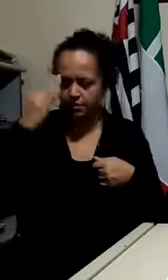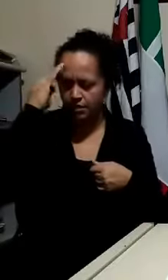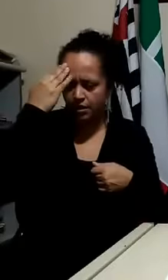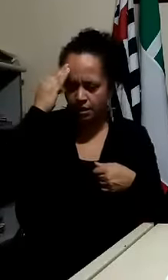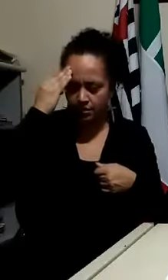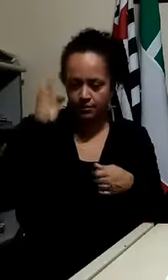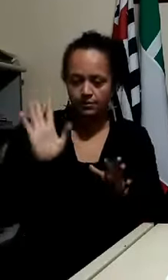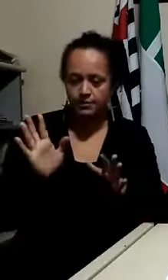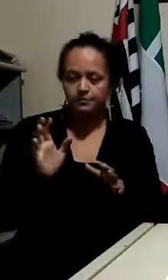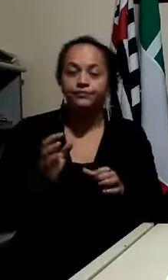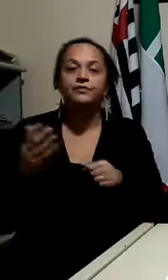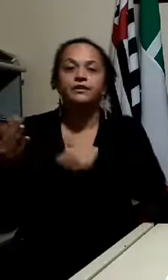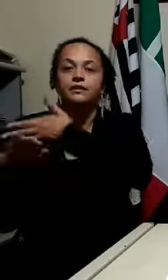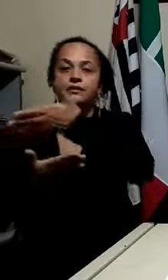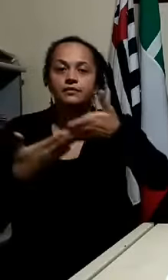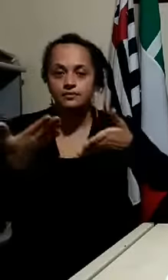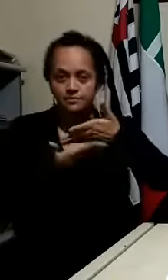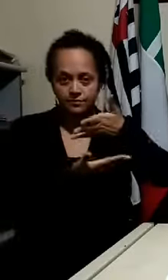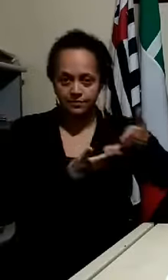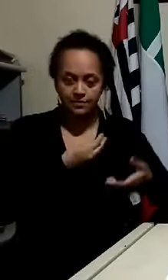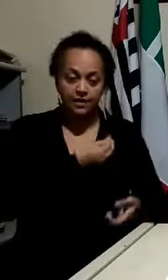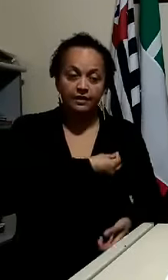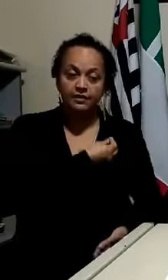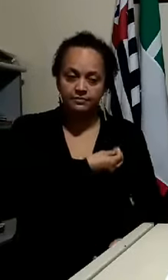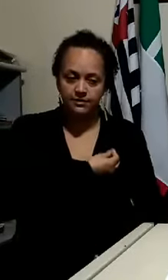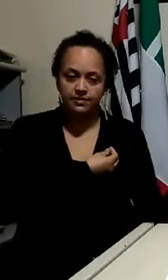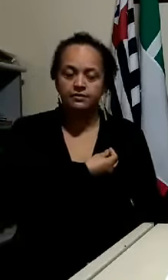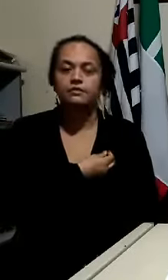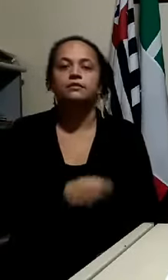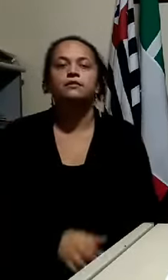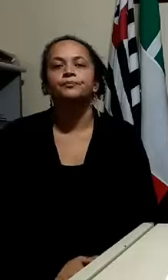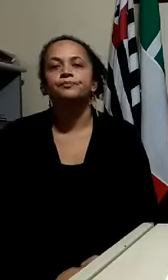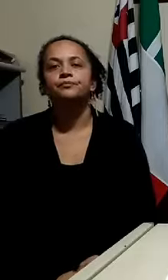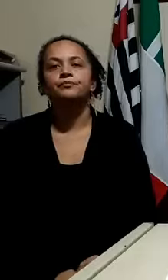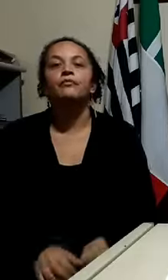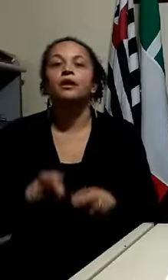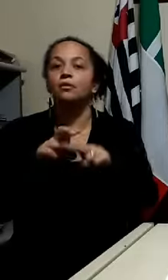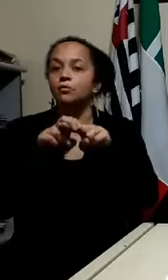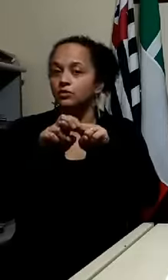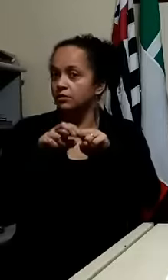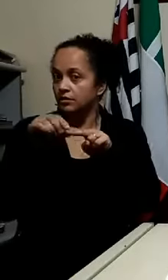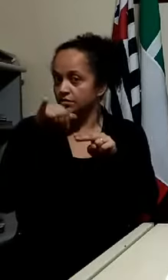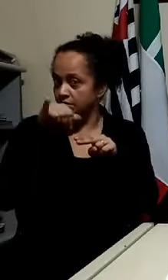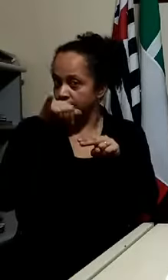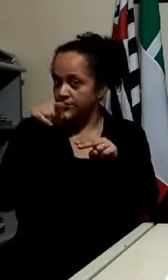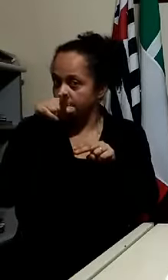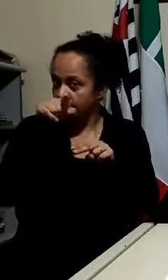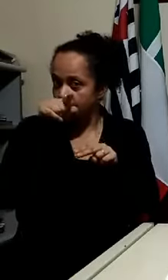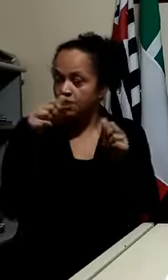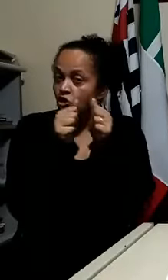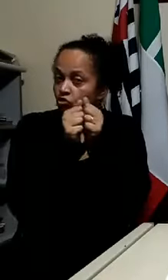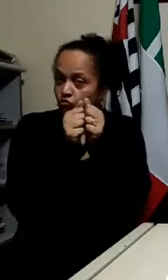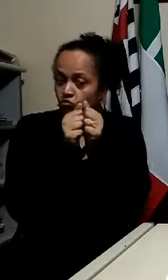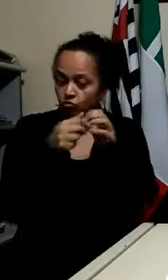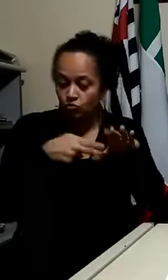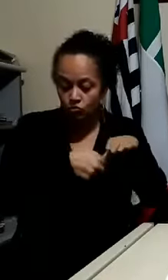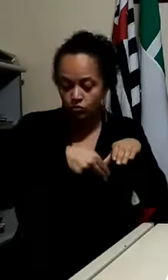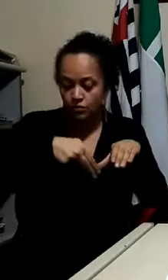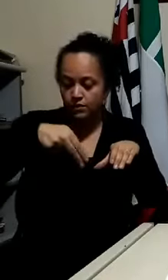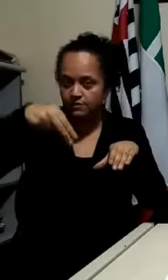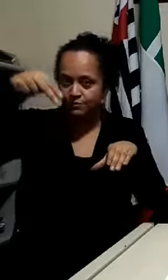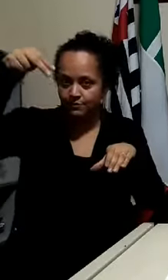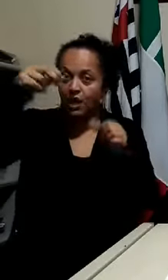fostes ressuscitados juntamente com Cristo, buscai as coisas lá do alto, onde Cristo